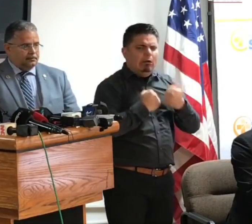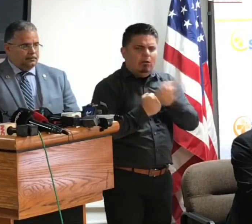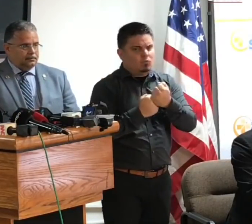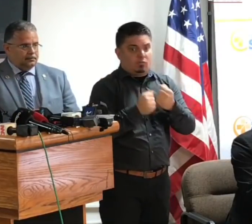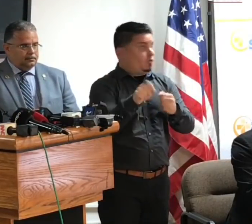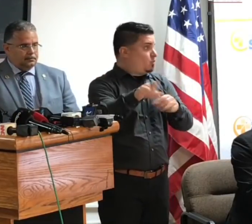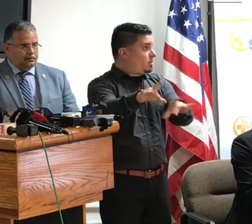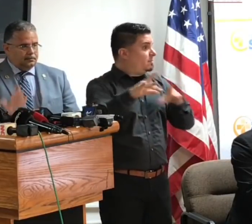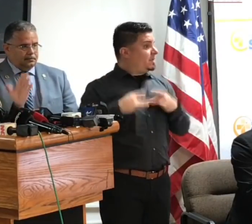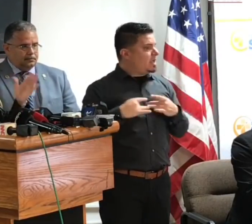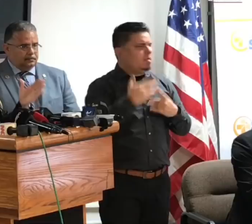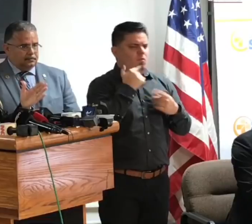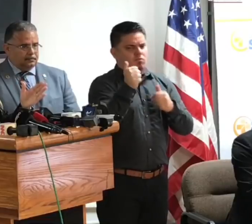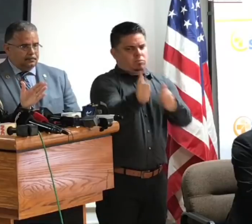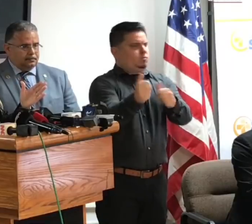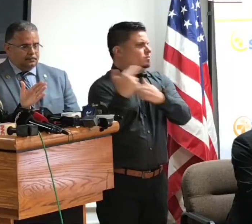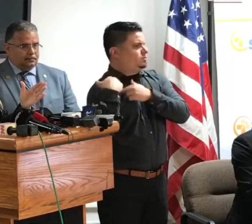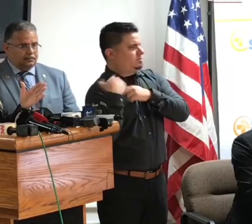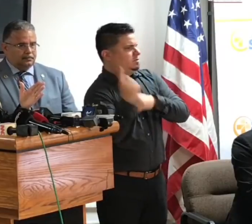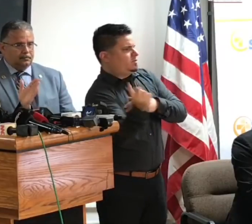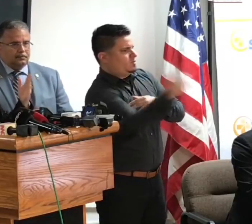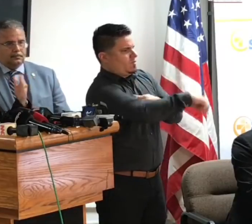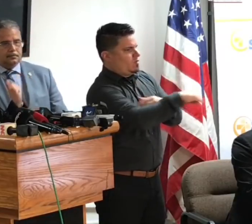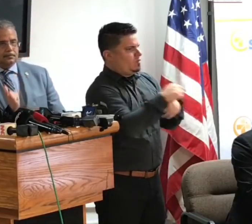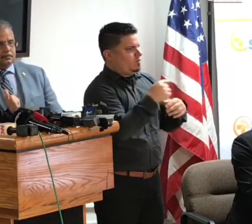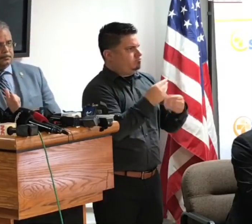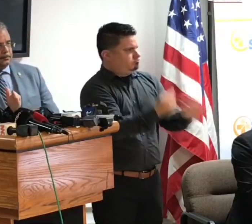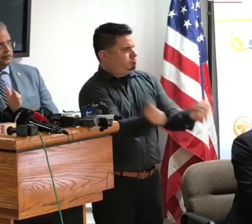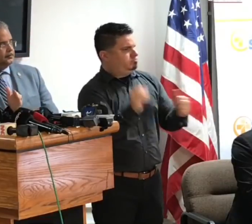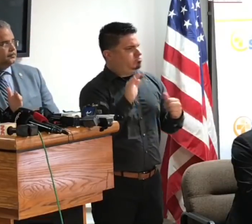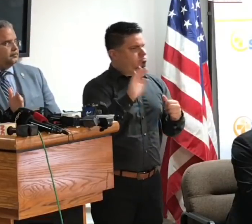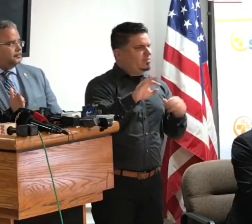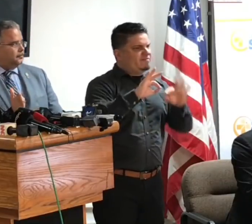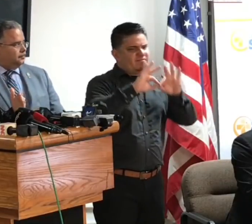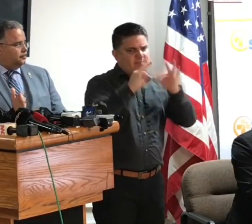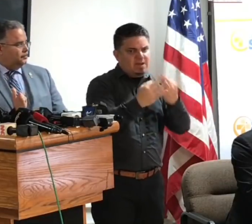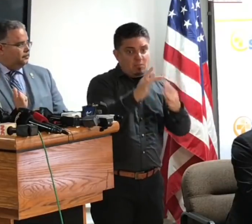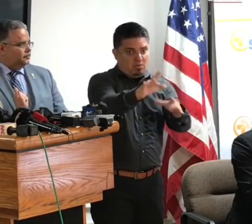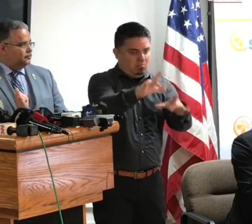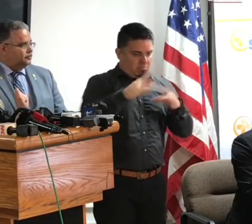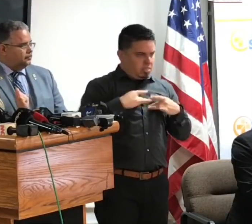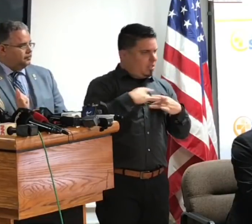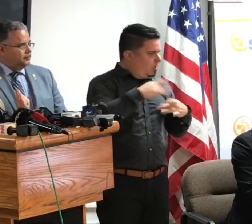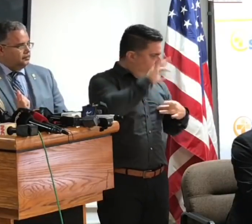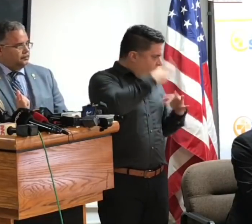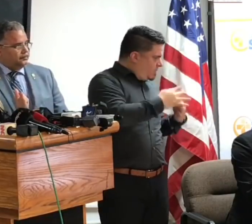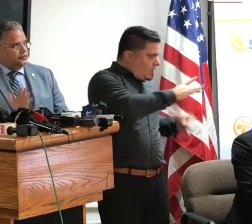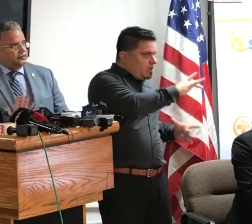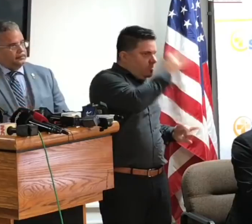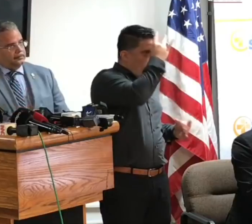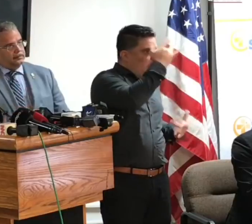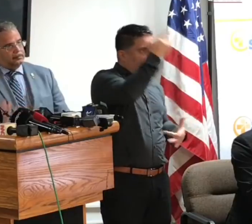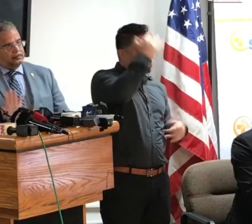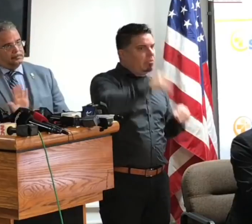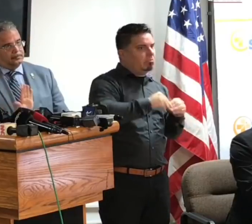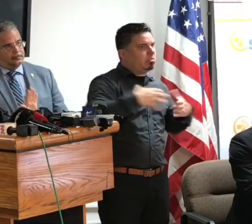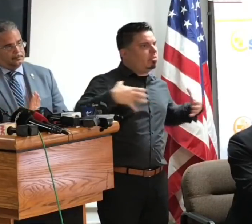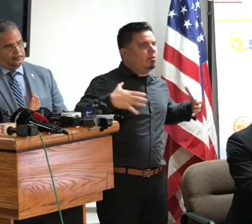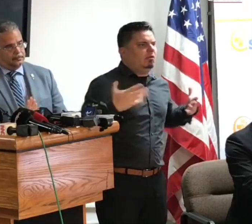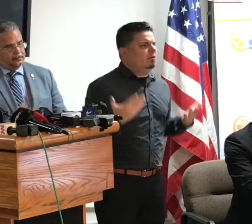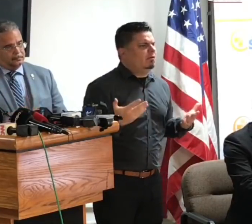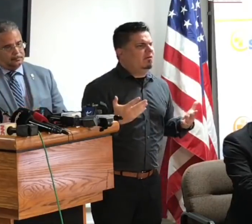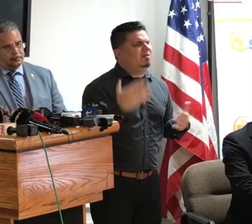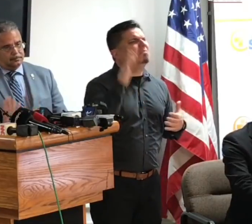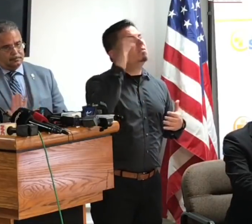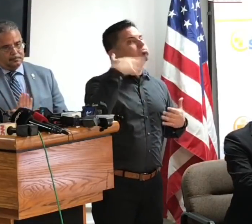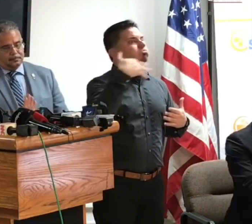a su familia. Así que en este tipo de actividades, que se pospongan para una fecha posterior donde todo el mundo esté